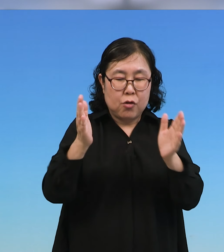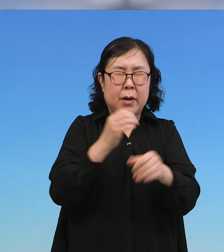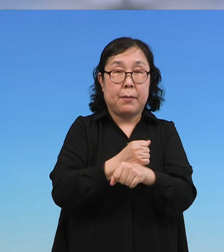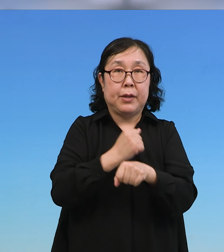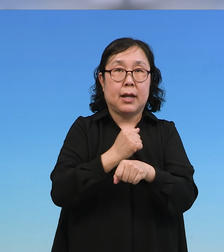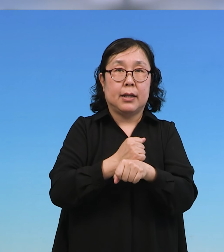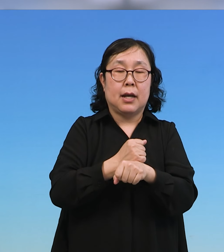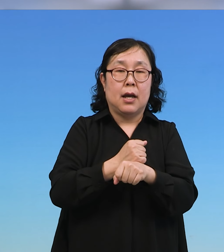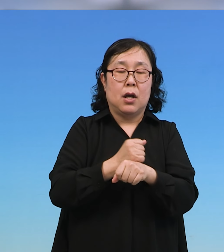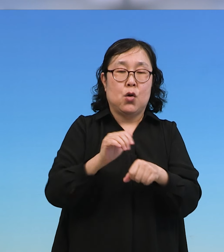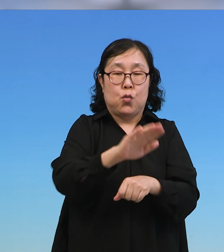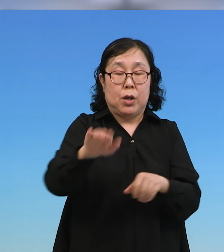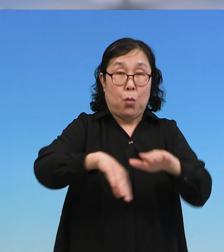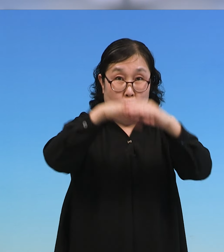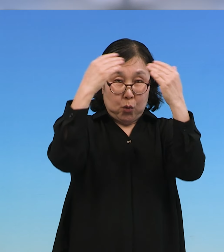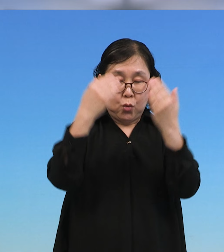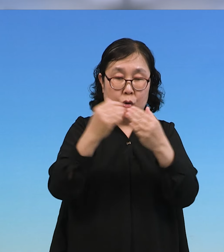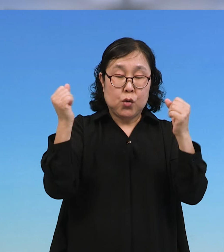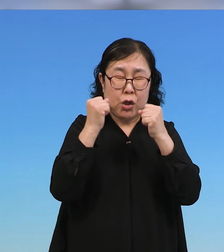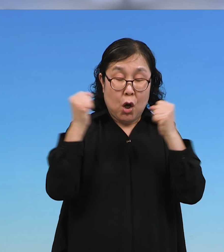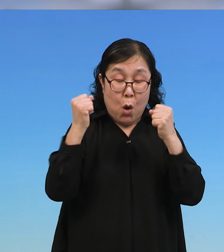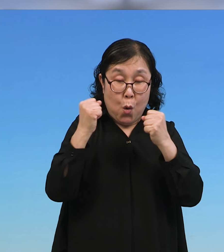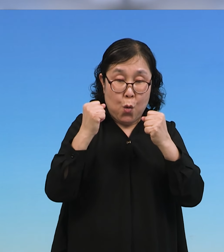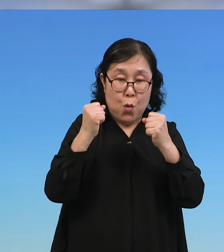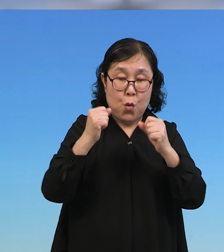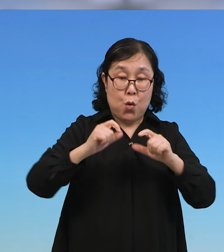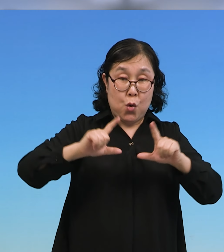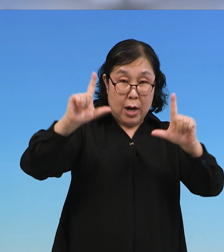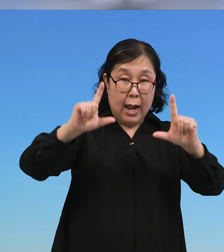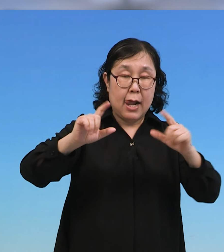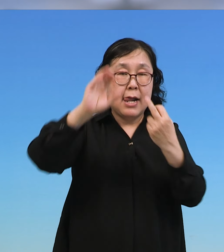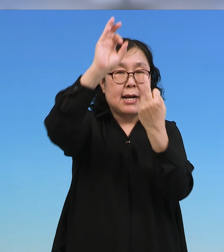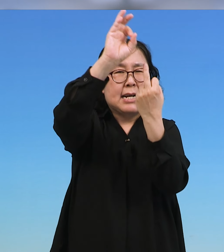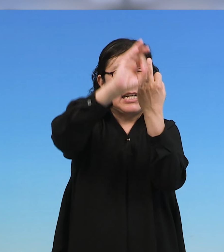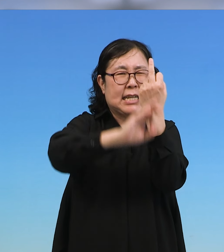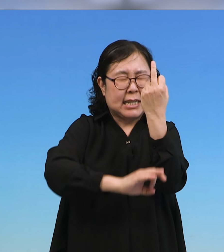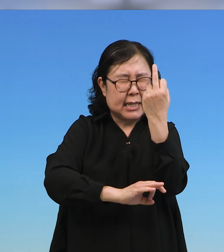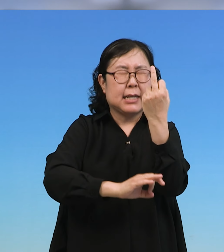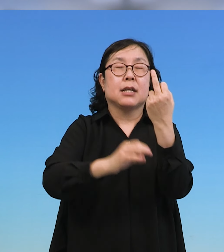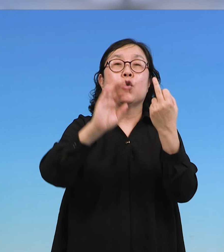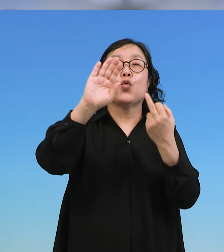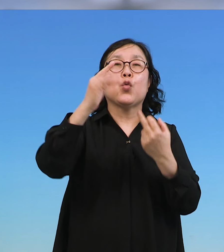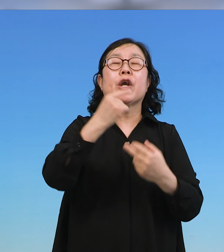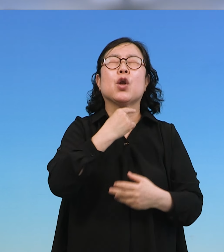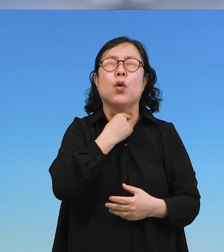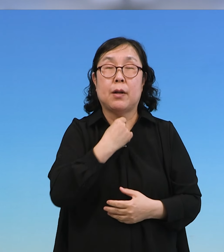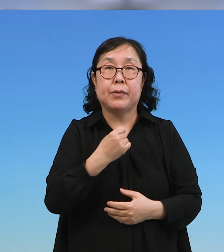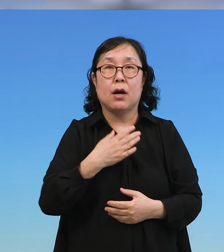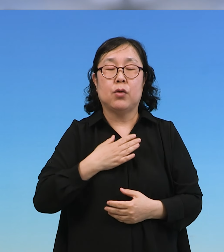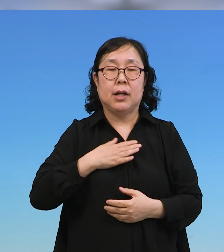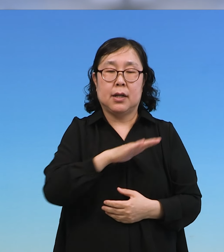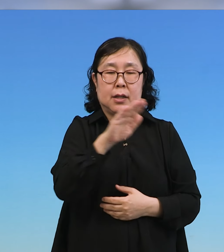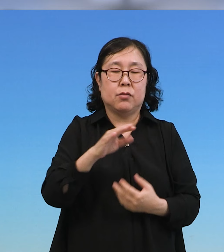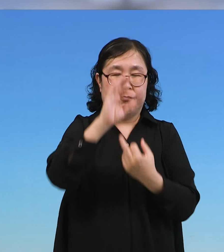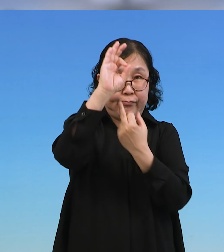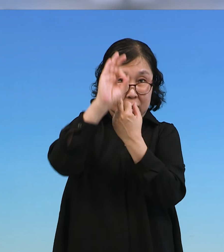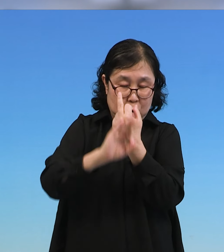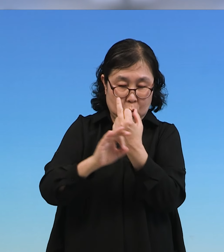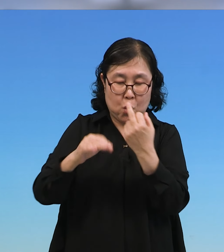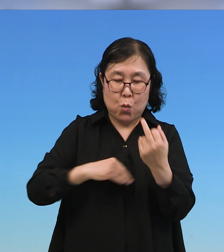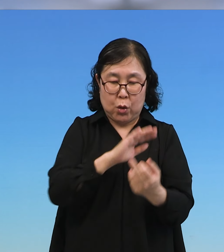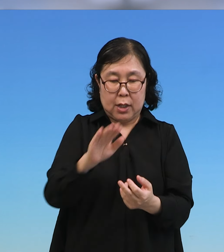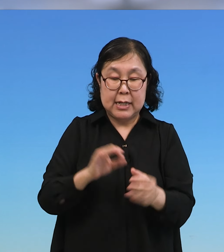겨울철에 낙조가 되기를 원합니다. 이제 우리는 누릴 만큼 누렸지 않습니까? 이제 우리는 기울어지고